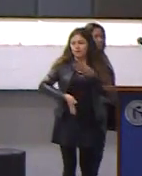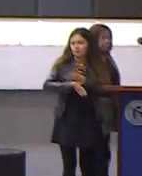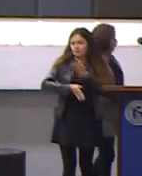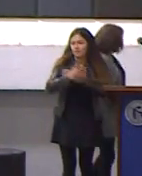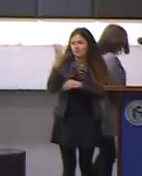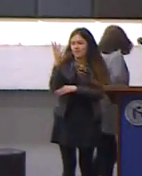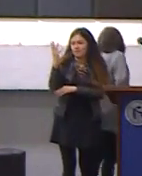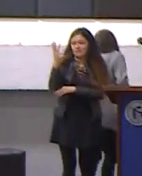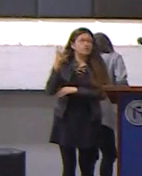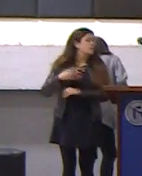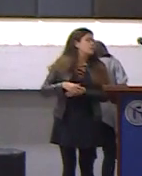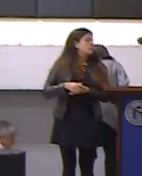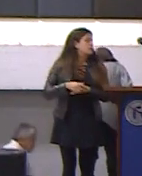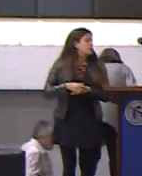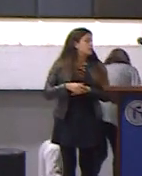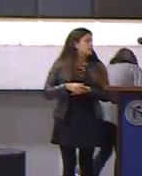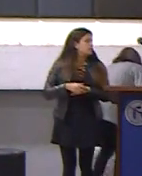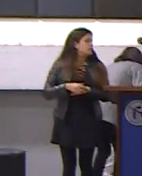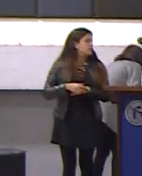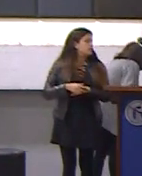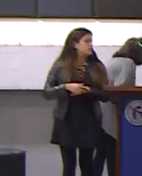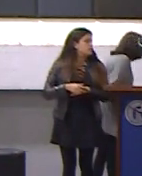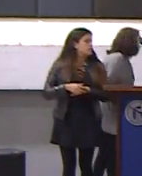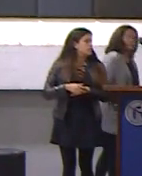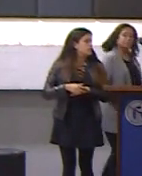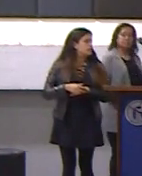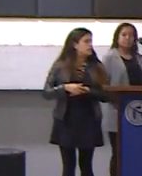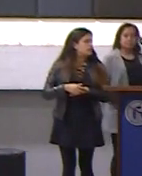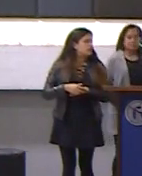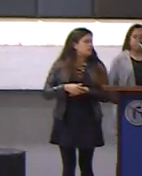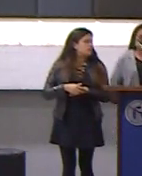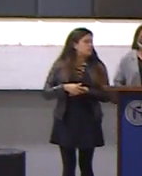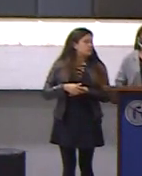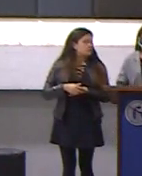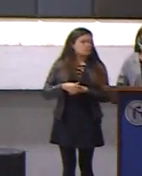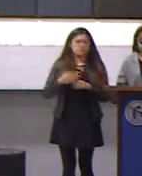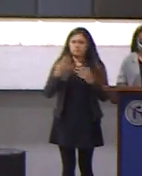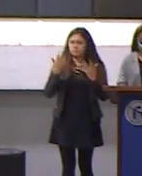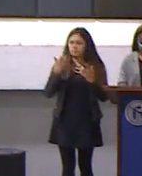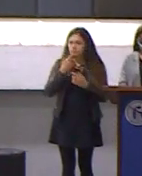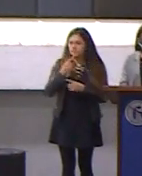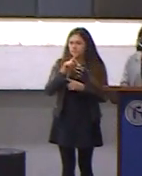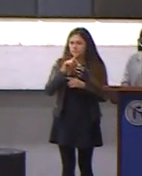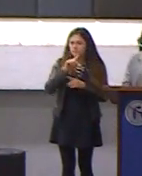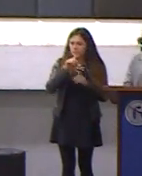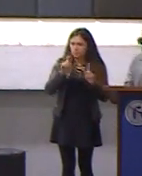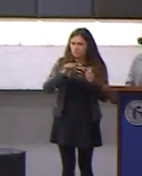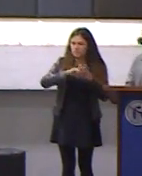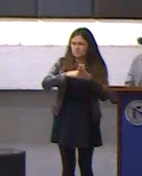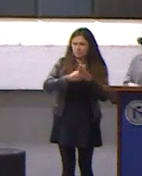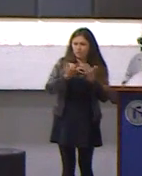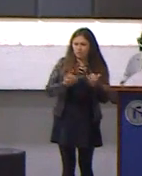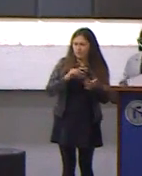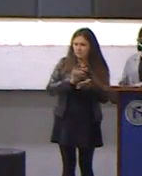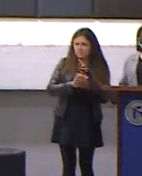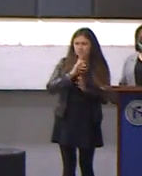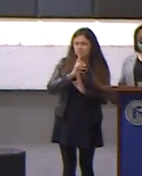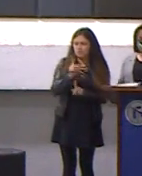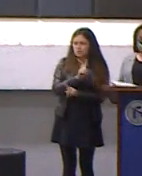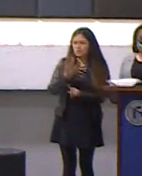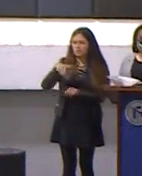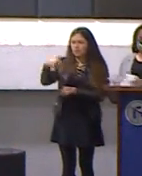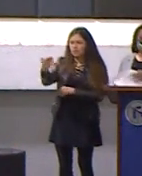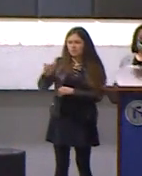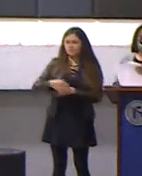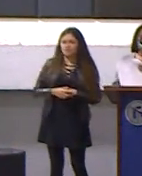evento entonces estás esto lo que le querías les quería plantear frente a las preguntas muchas gracias maestros se las haré